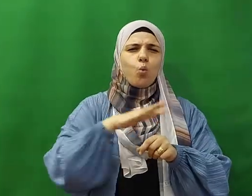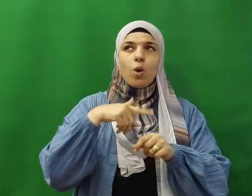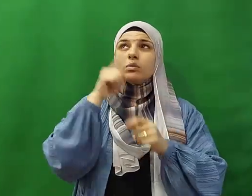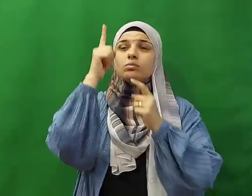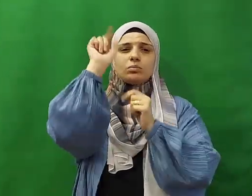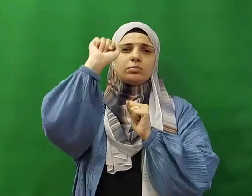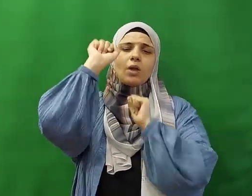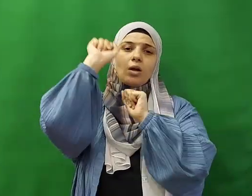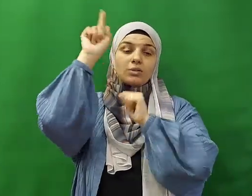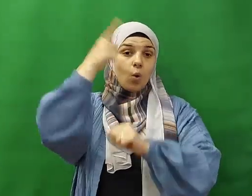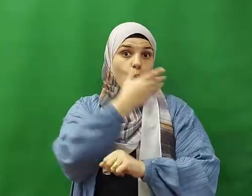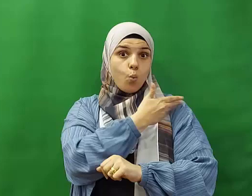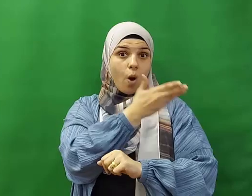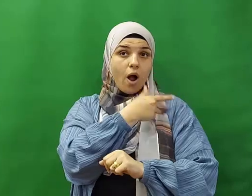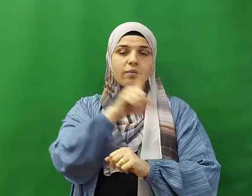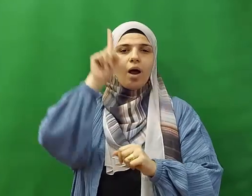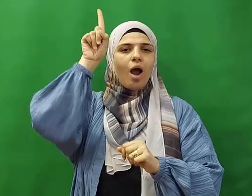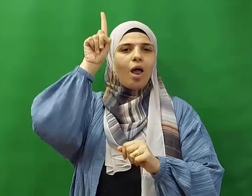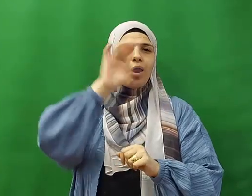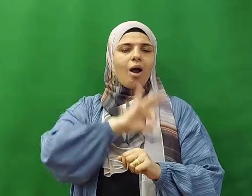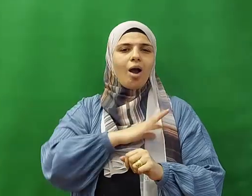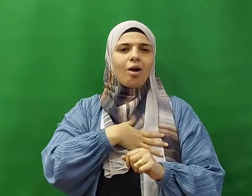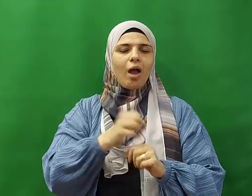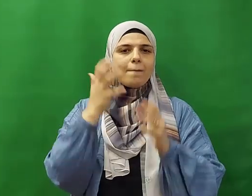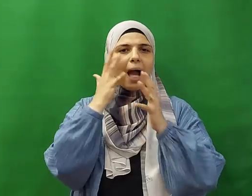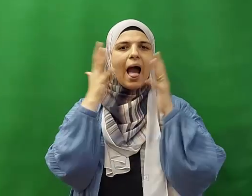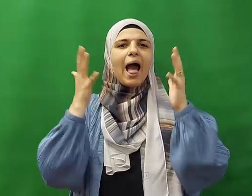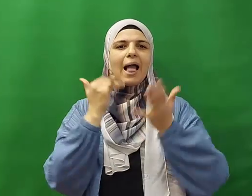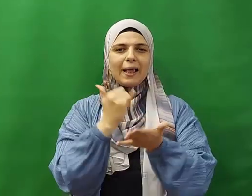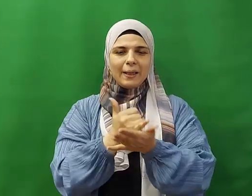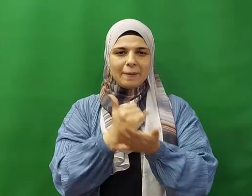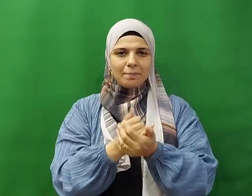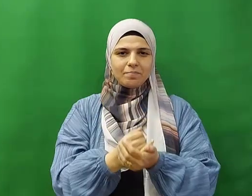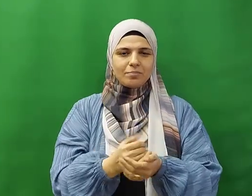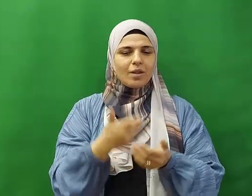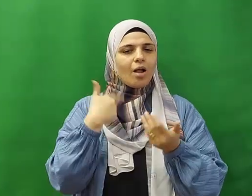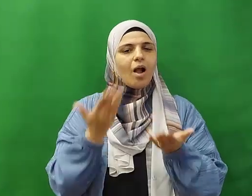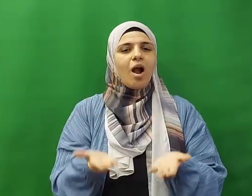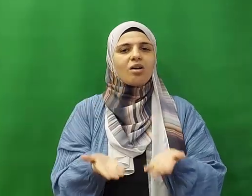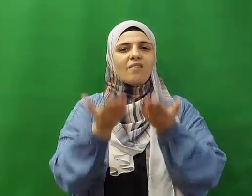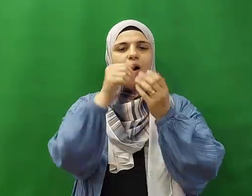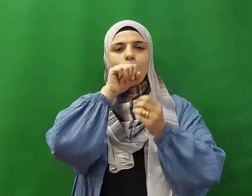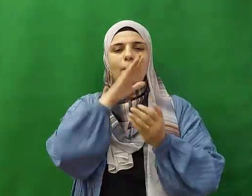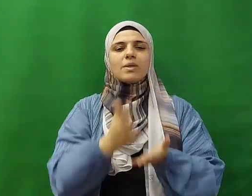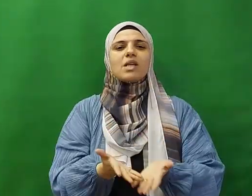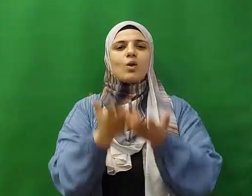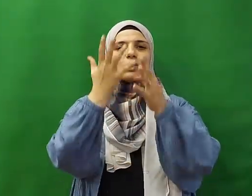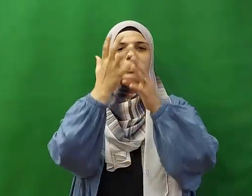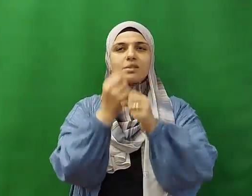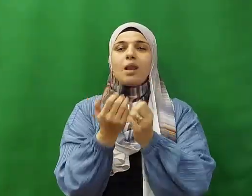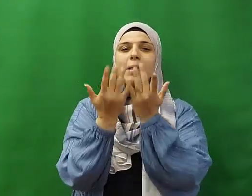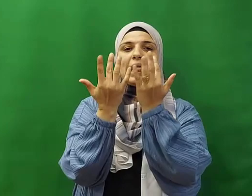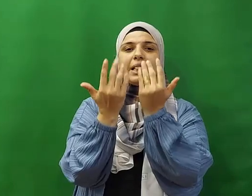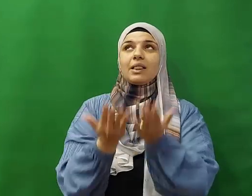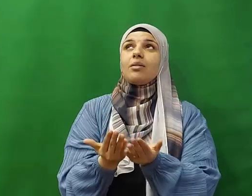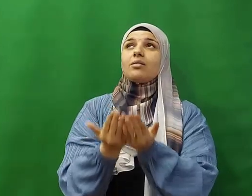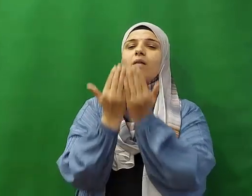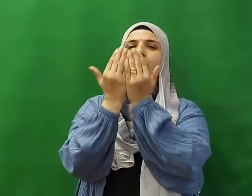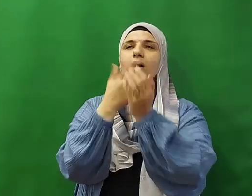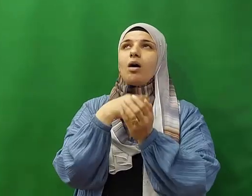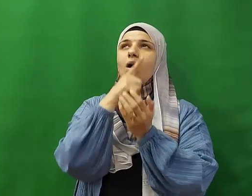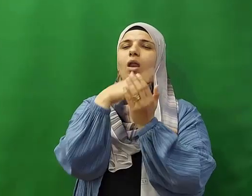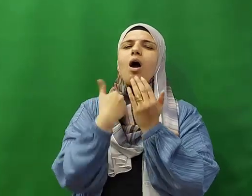عبادك وإن تغفر لهم فإنك أنت العزيز الحكيم، رفع نبينا صلى الله عليه وسلم